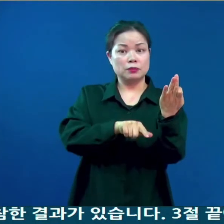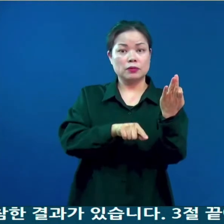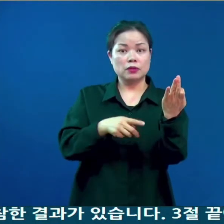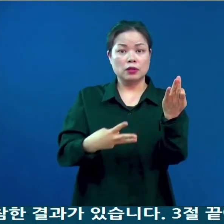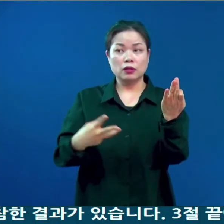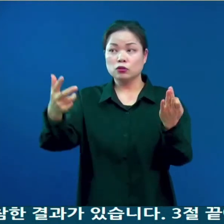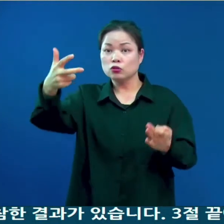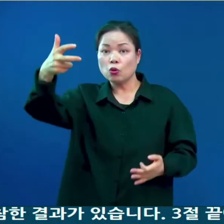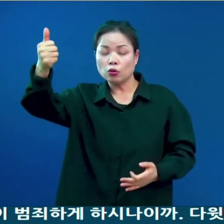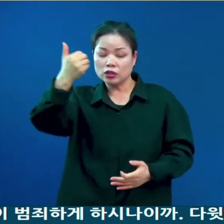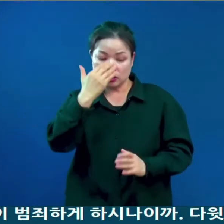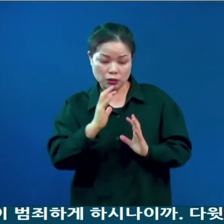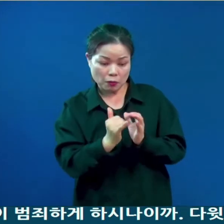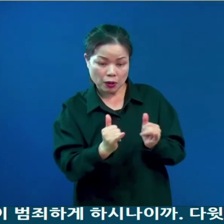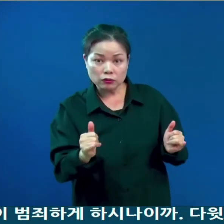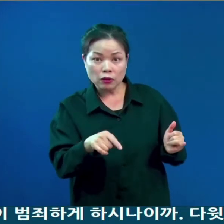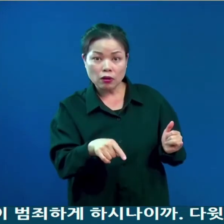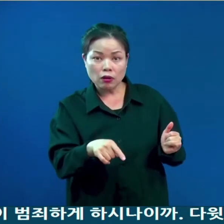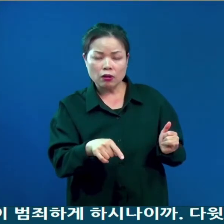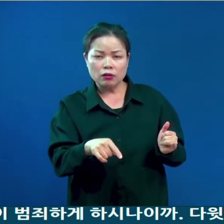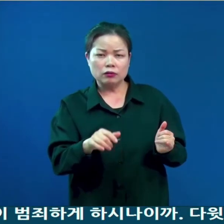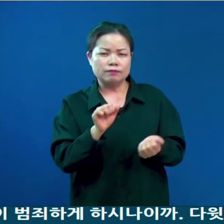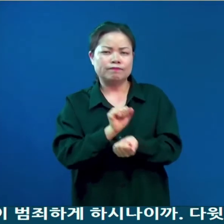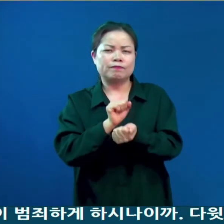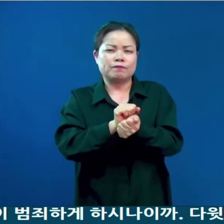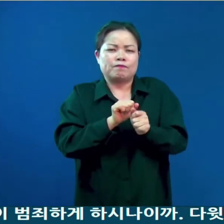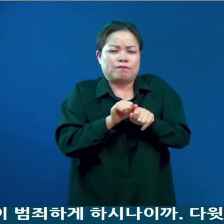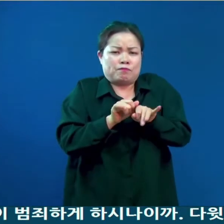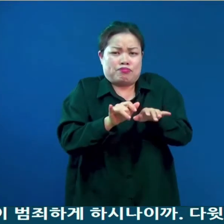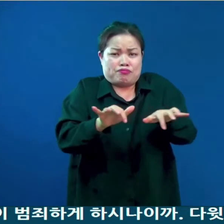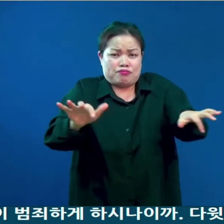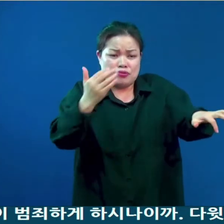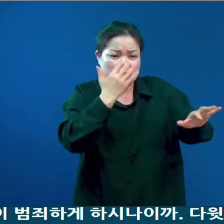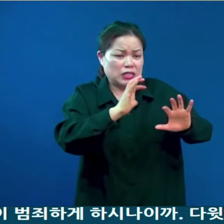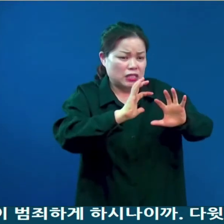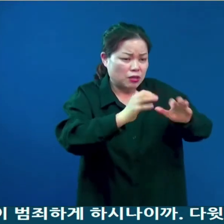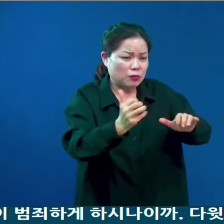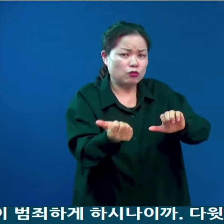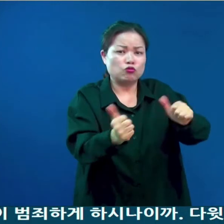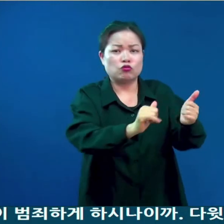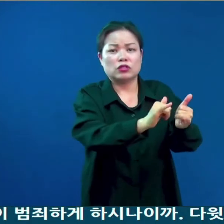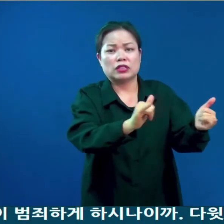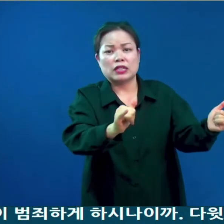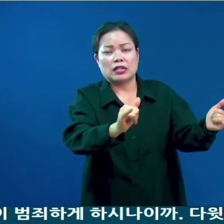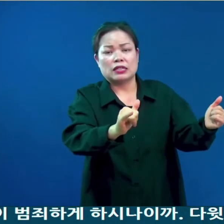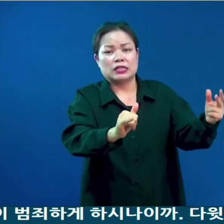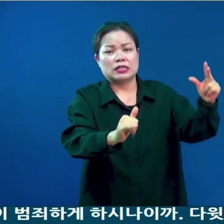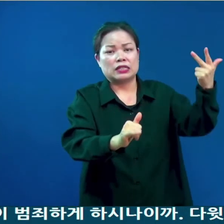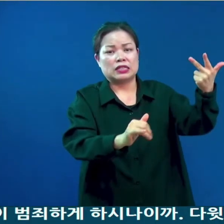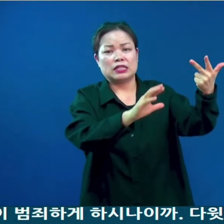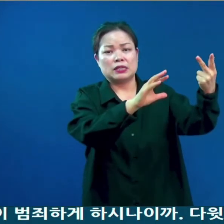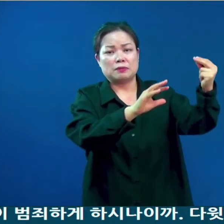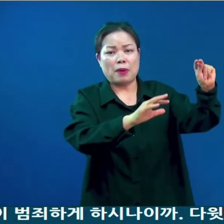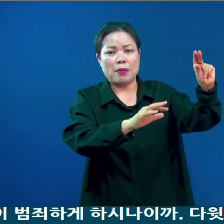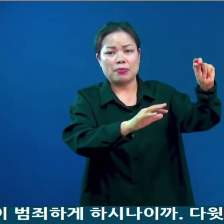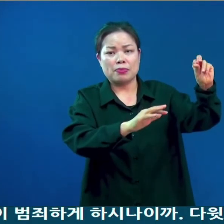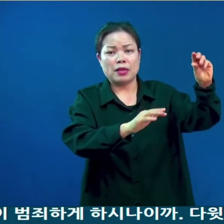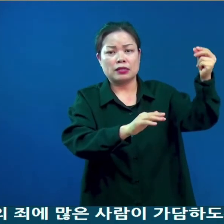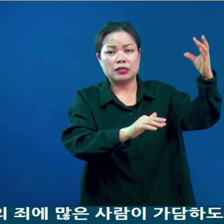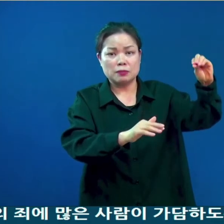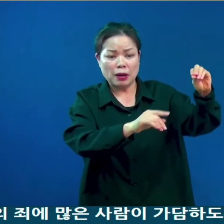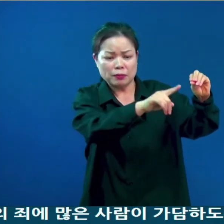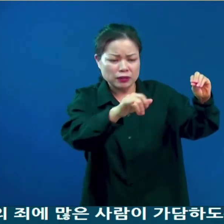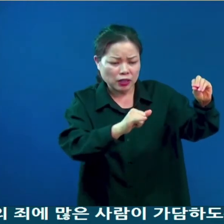보십시오. 여호와께서 이스라엘 백성에게 전염병을 내리심에 이스라엘 백성 중에서 죽은 자가 7만 명이었더라.